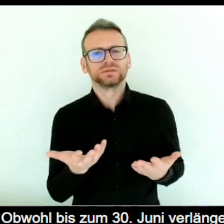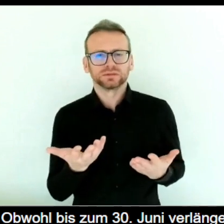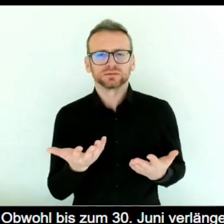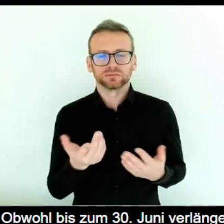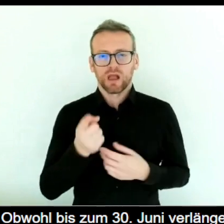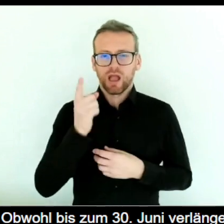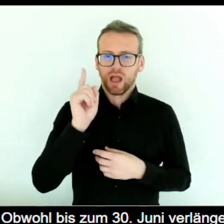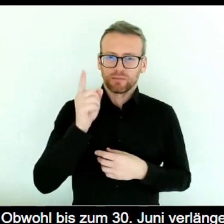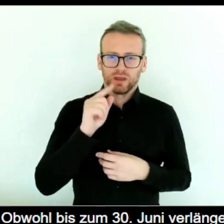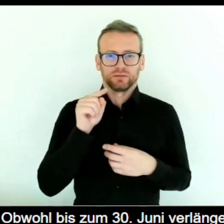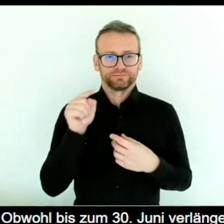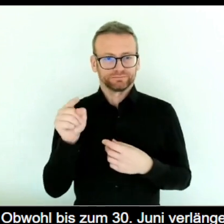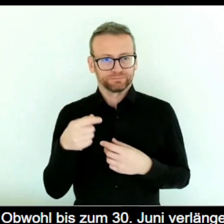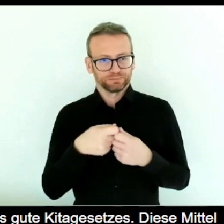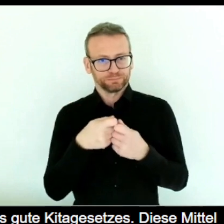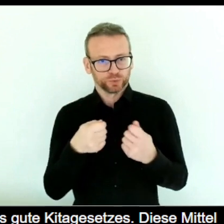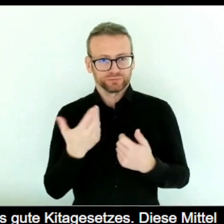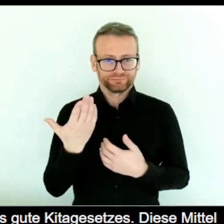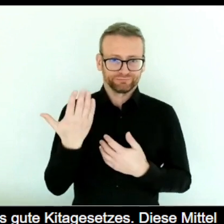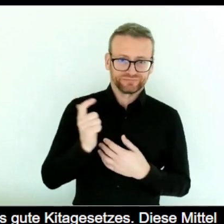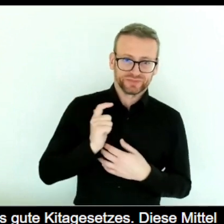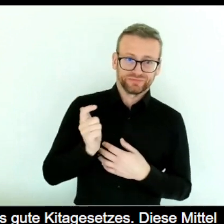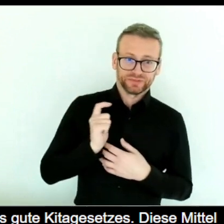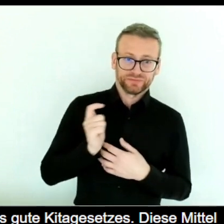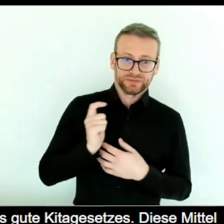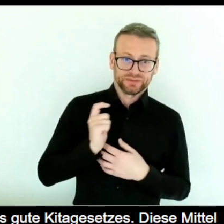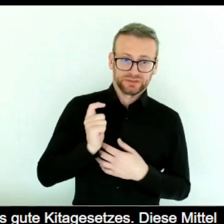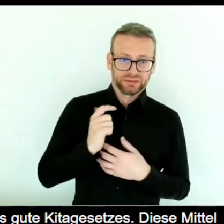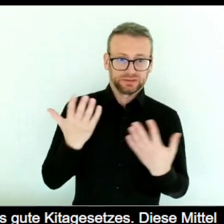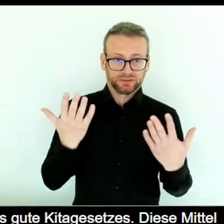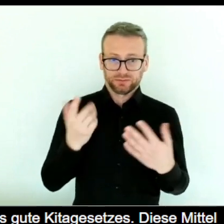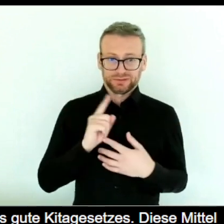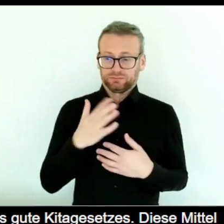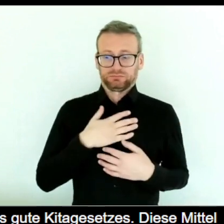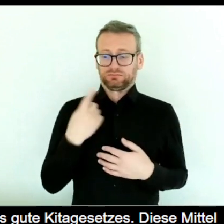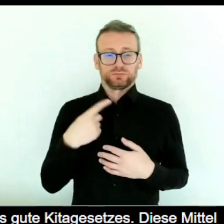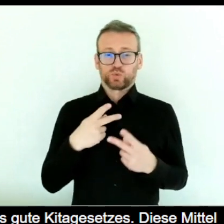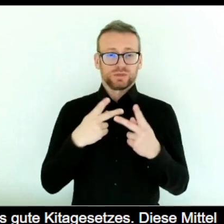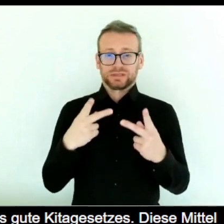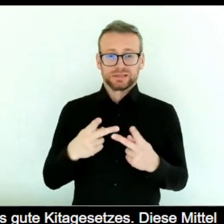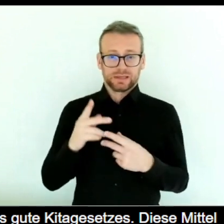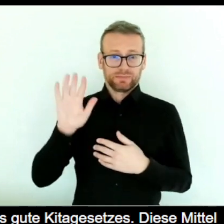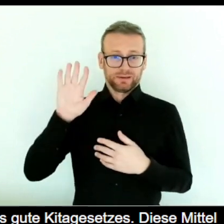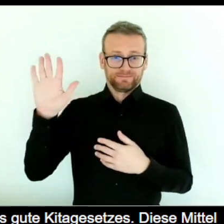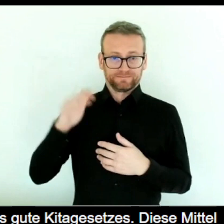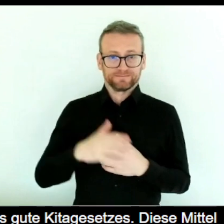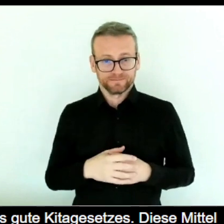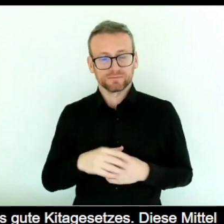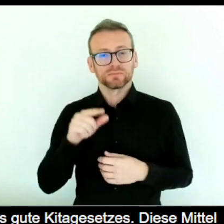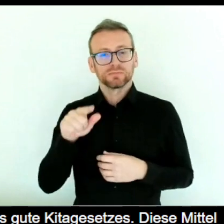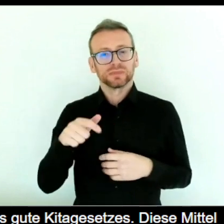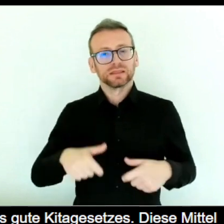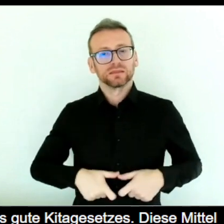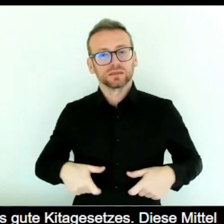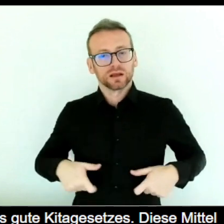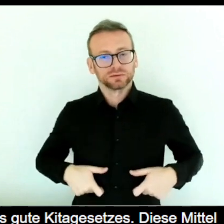Mitarbeiterinnen jetzt schon an, sich anderweitig zu orientieren und damit tritt Schaden ein. Das wollen wir nicht. Deshalb wurde eben beschlossen, dass wir